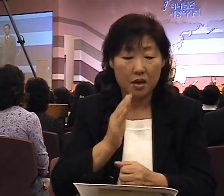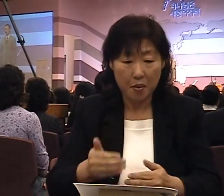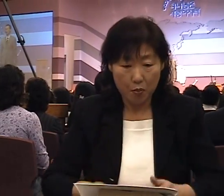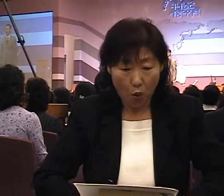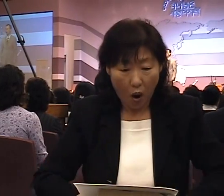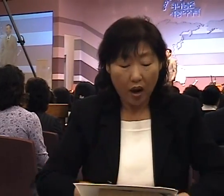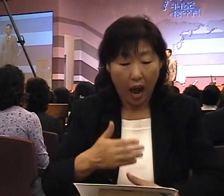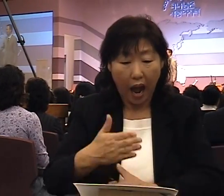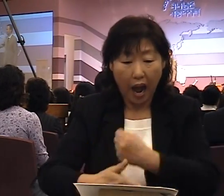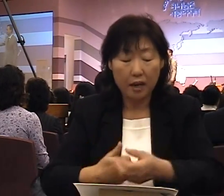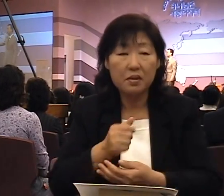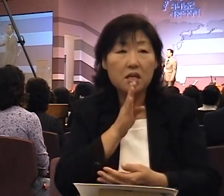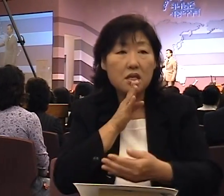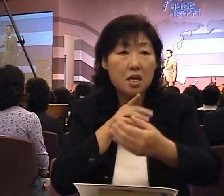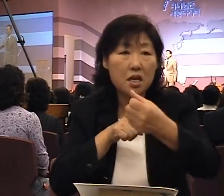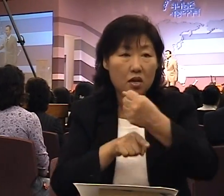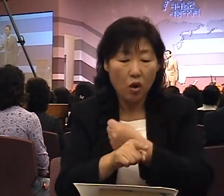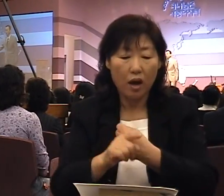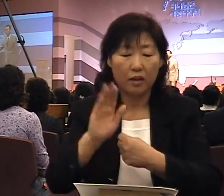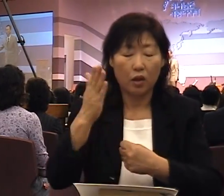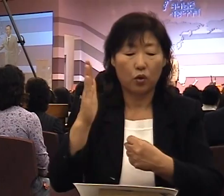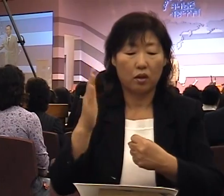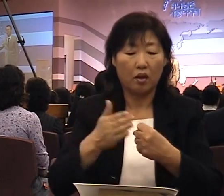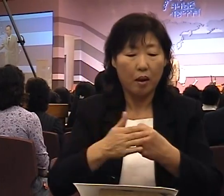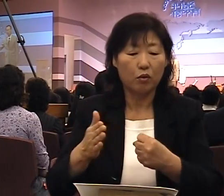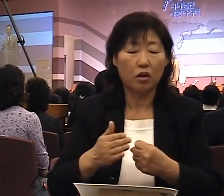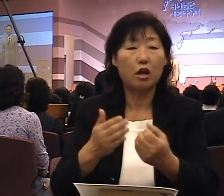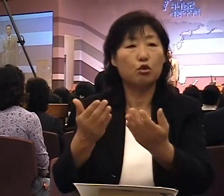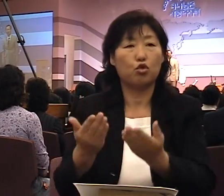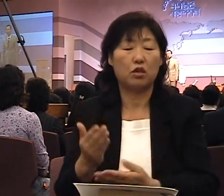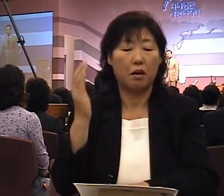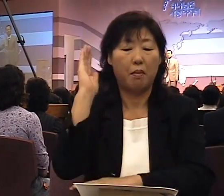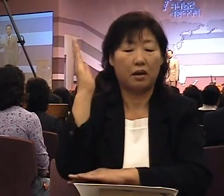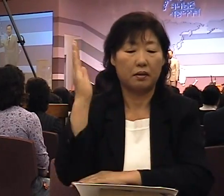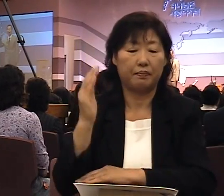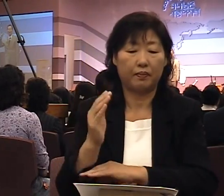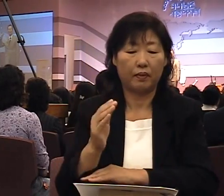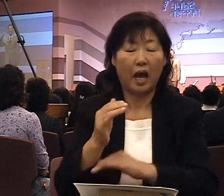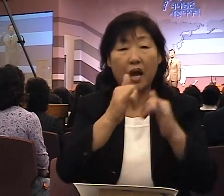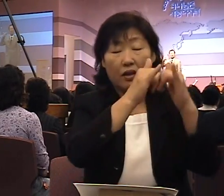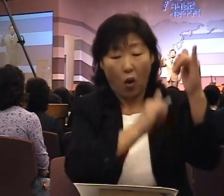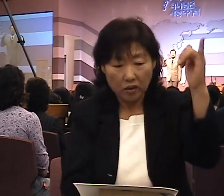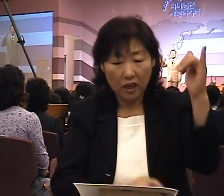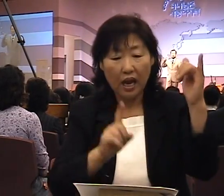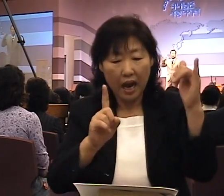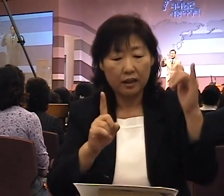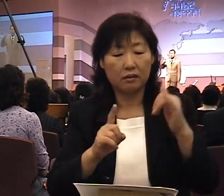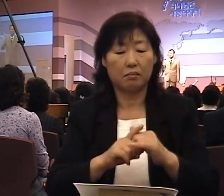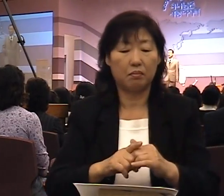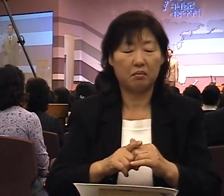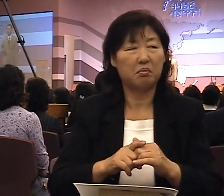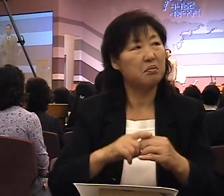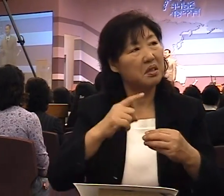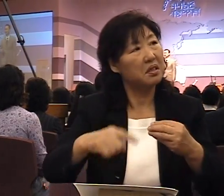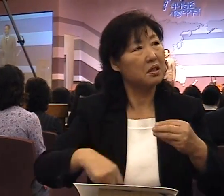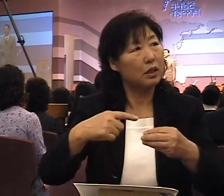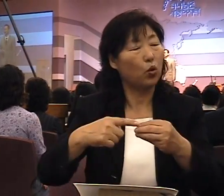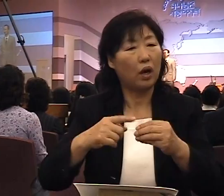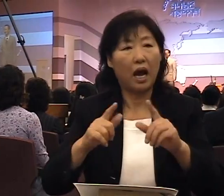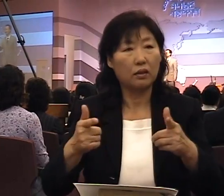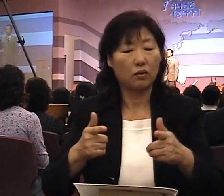하나님의 진리가 되기 때문에 주신 말씀이다. 오늘 이 말씀도 역사의 어느 한 레슨, 히스토리 레슨이